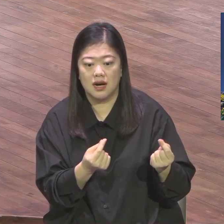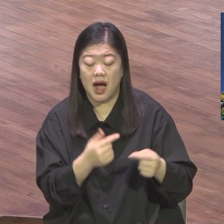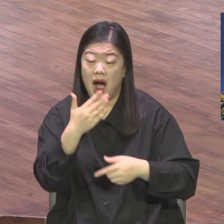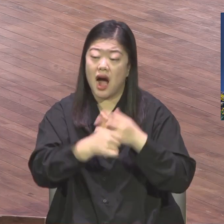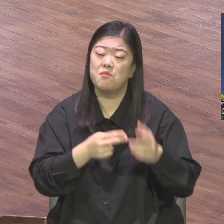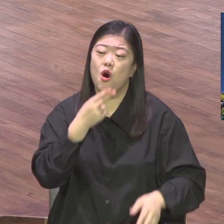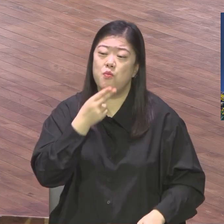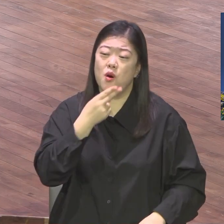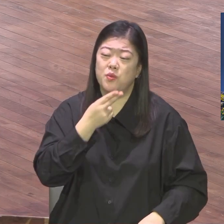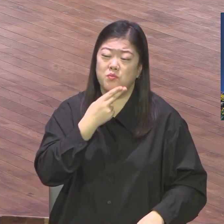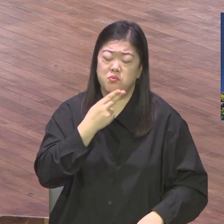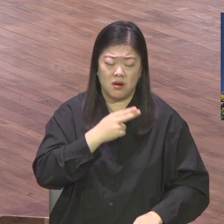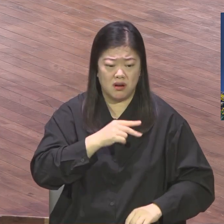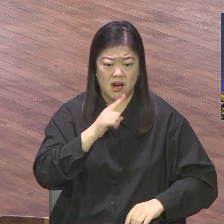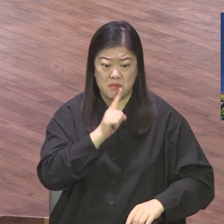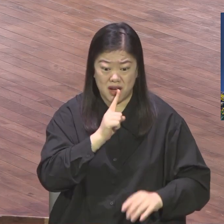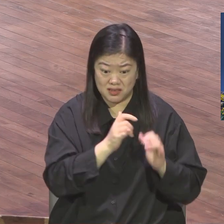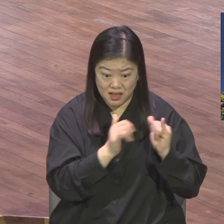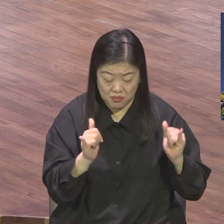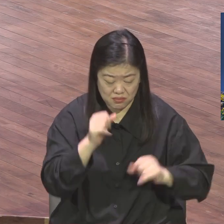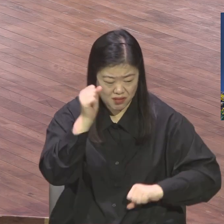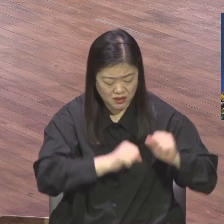싸우고 거의 불신자처럼